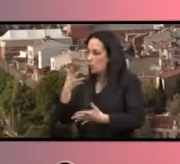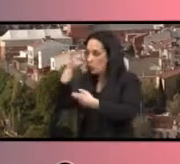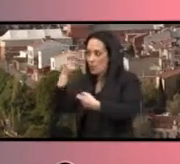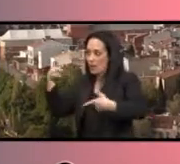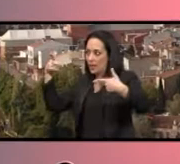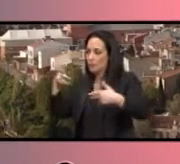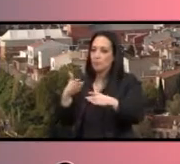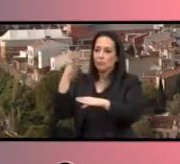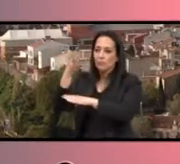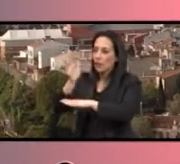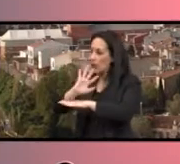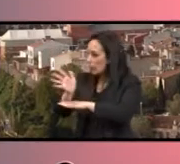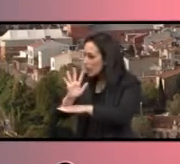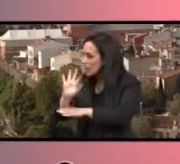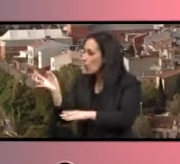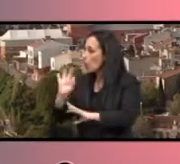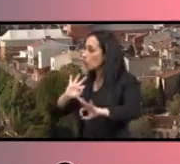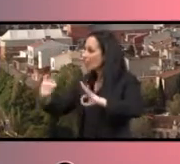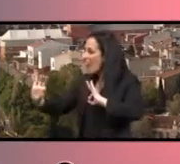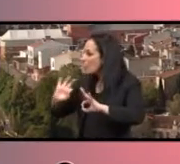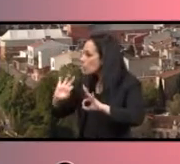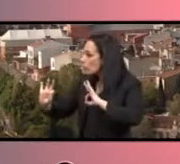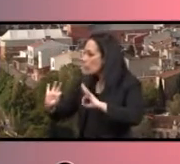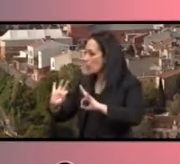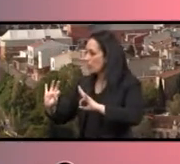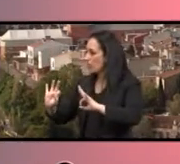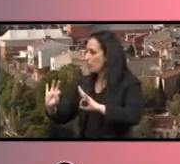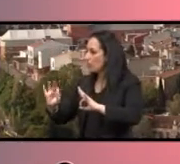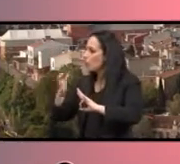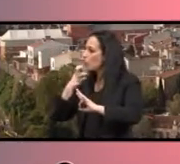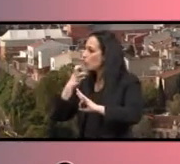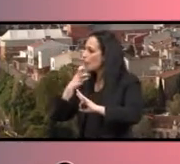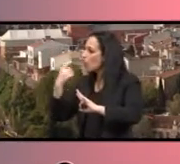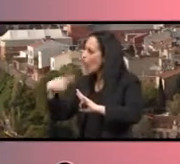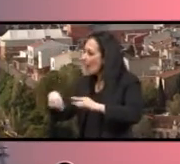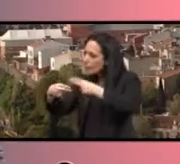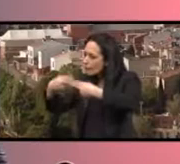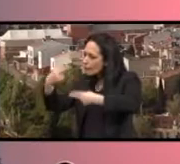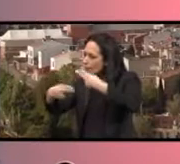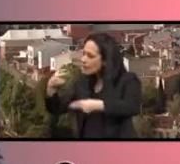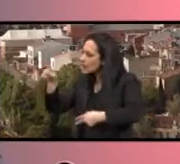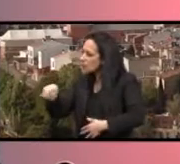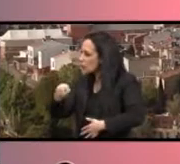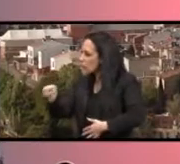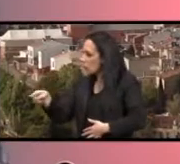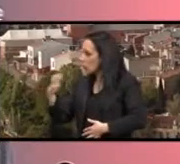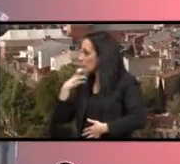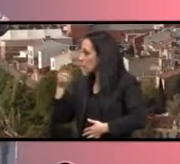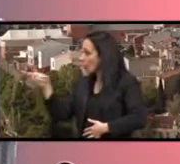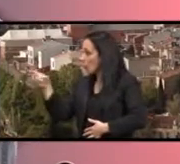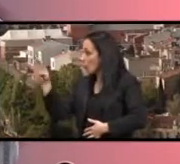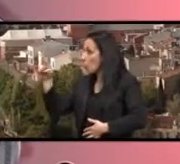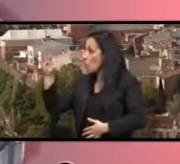teatre, quan aneu al cine, quan aneu a veure algun espectacle. Trobeu barreres? No trobeu barreres? Jo no sé des de Prodis. Bueno, Prodis,